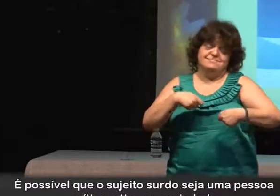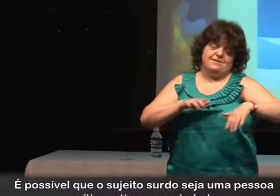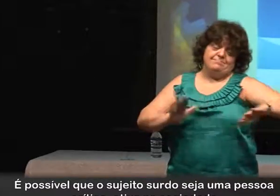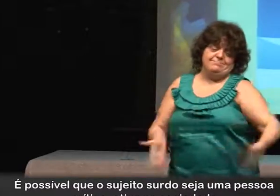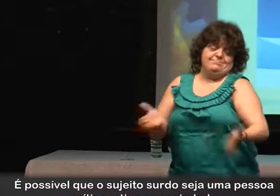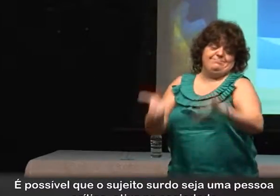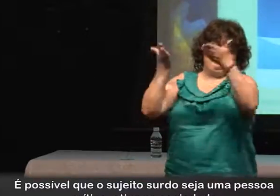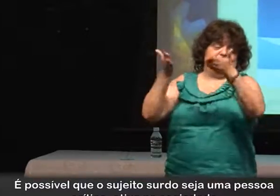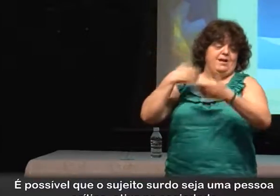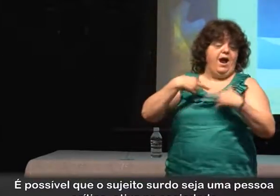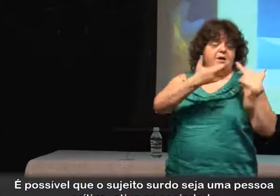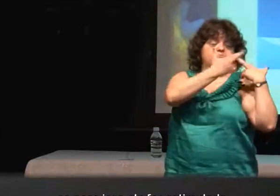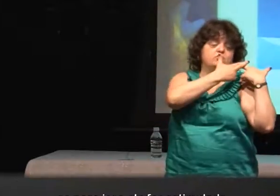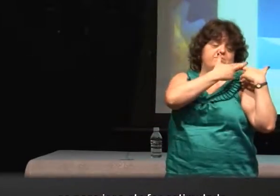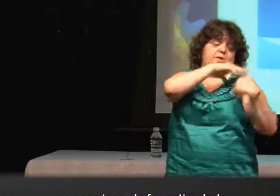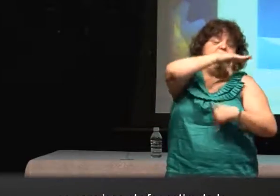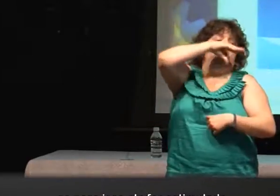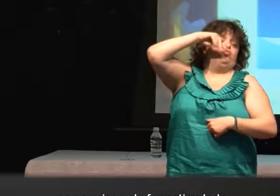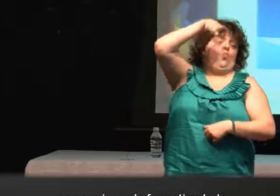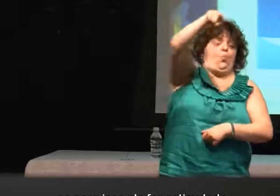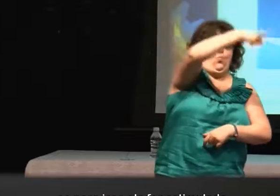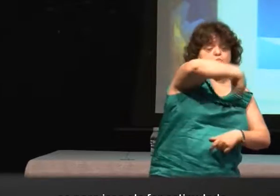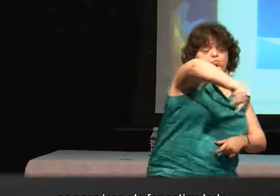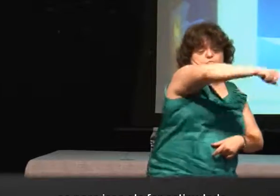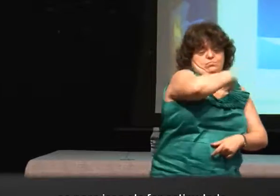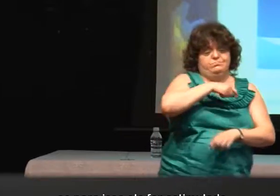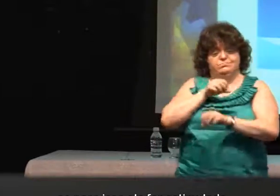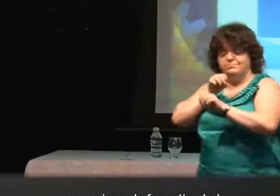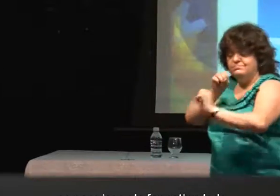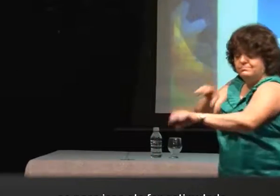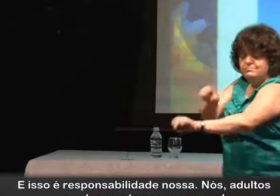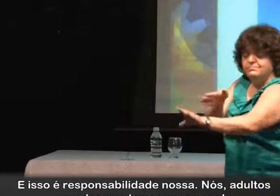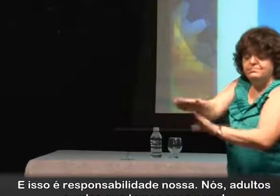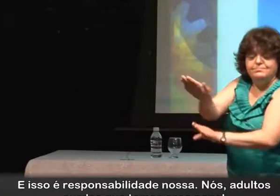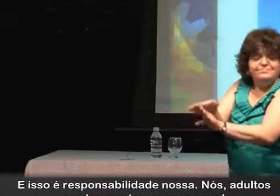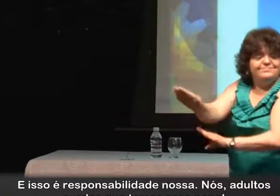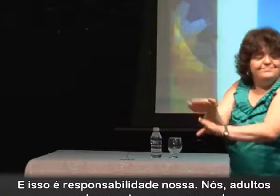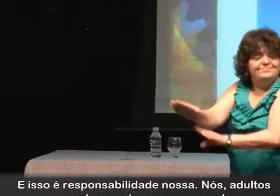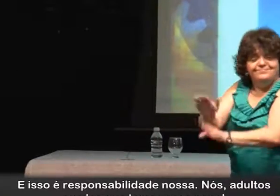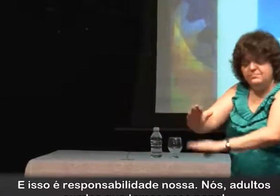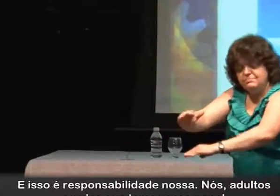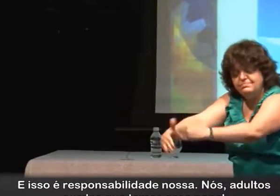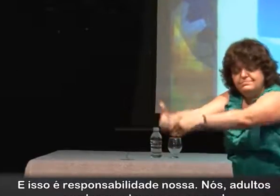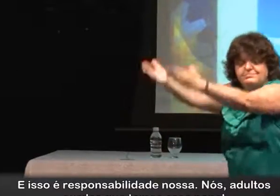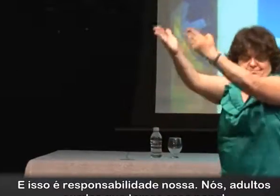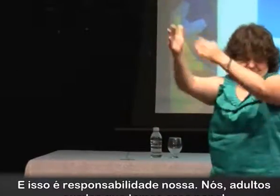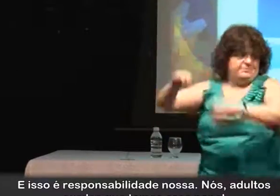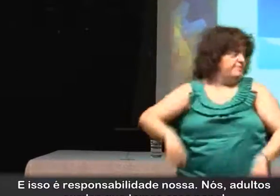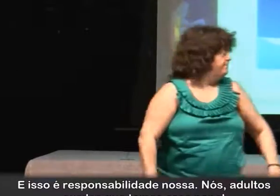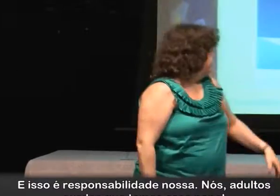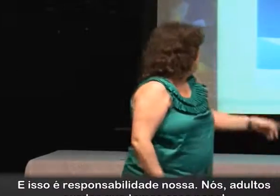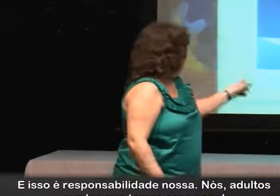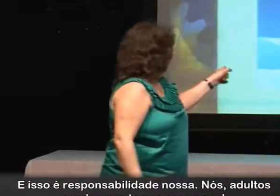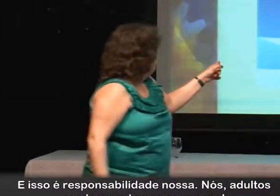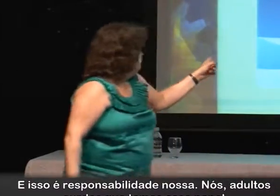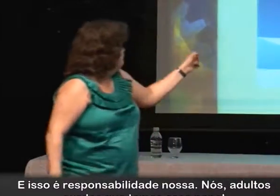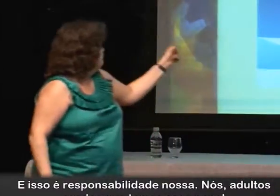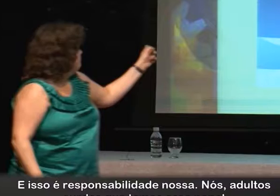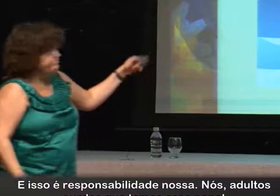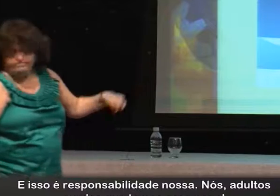ativa na sociedade, se ele para isso for estimulado. E isso é responsabilidade nossa, nós, adultos surdos, que temos